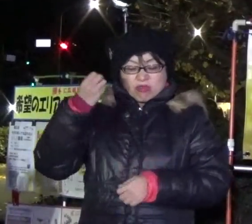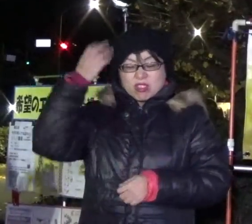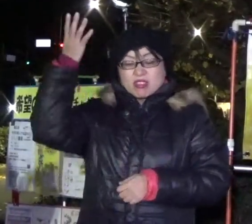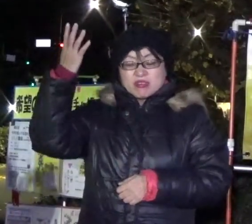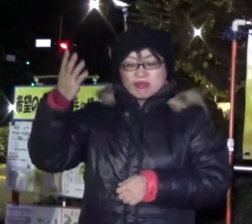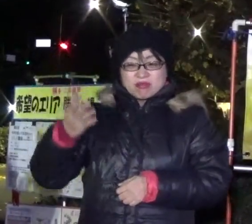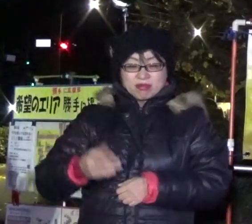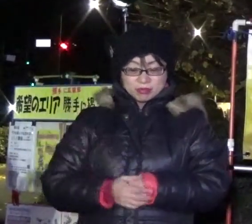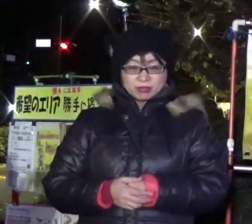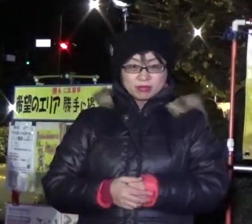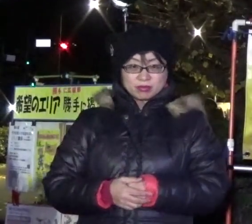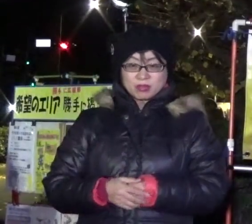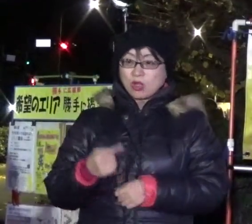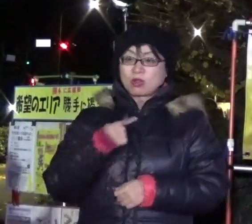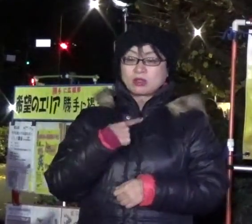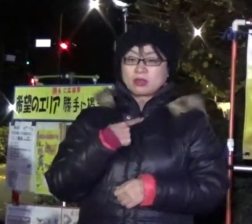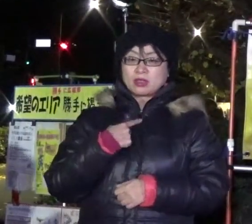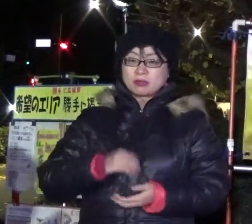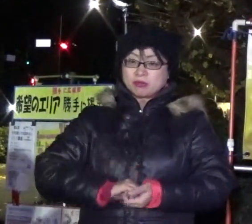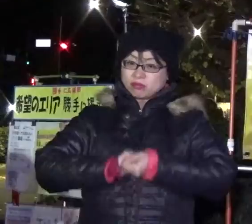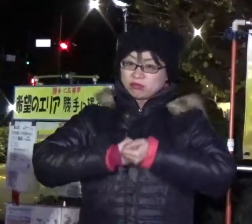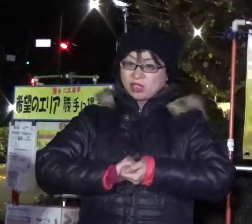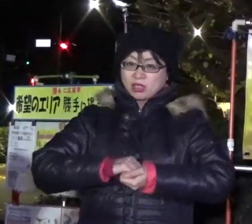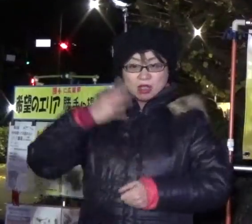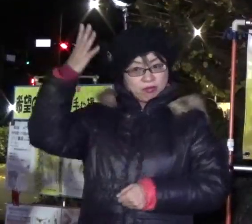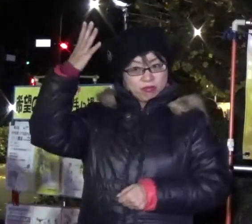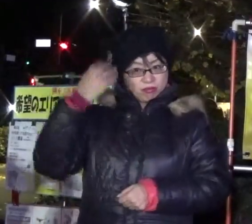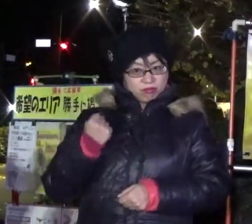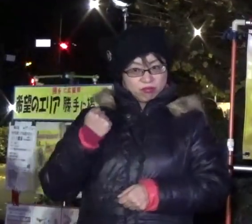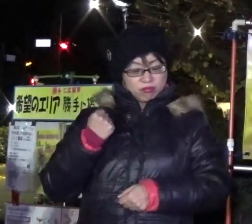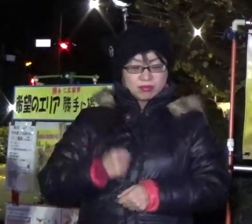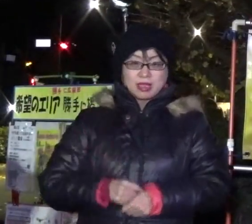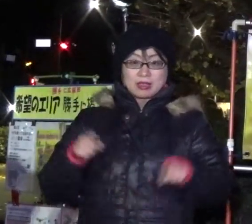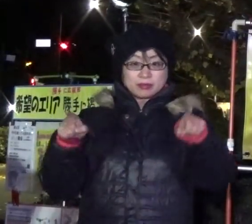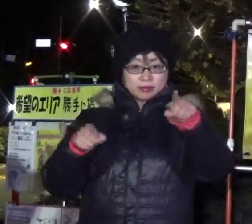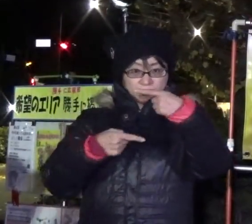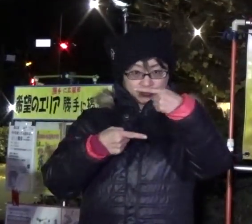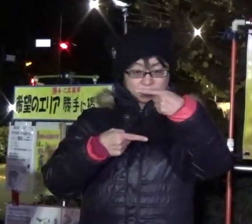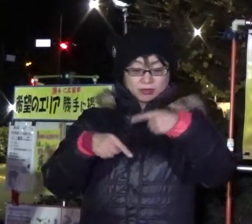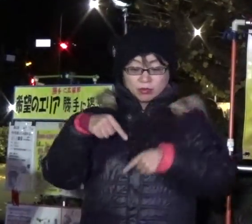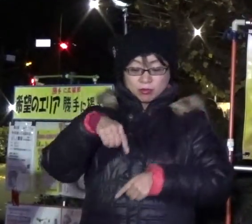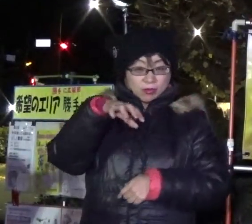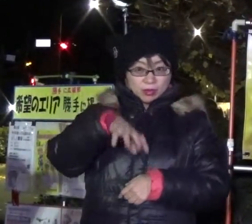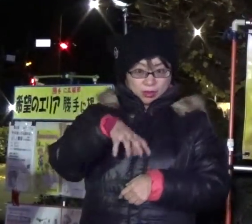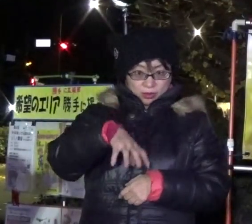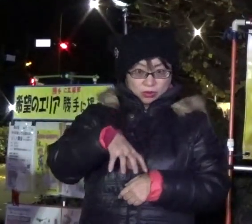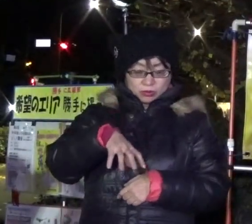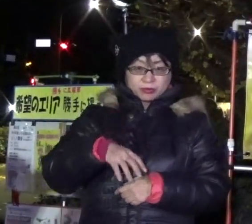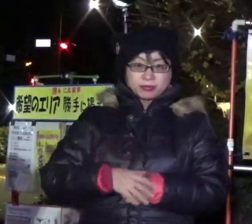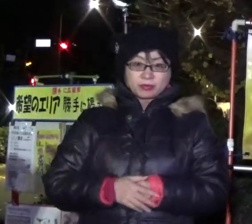って言って、いや我々は絶対に忘れないってことで、1月1日ここで、午後3時